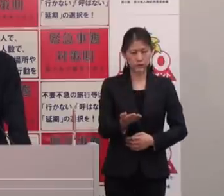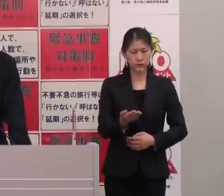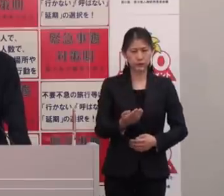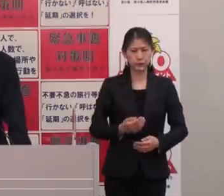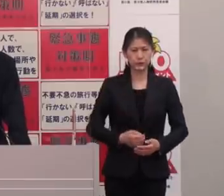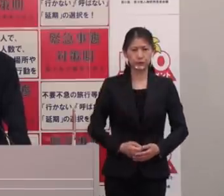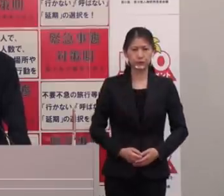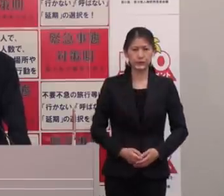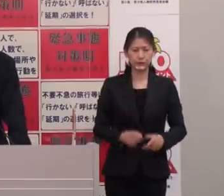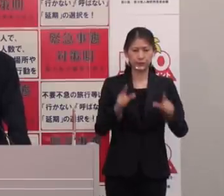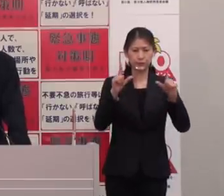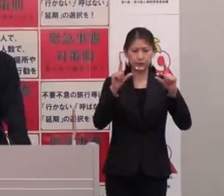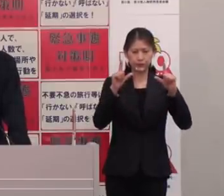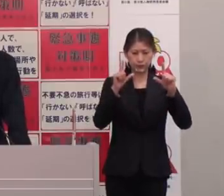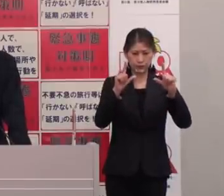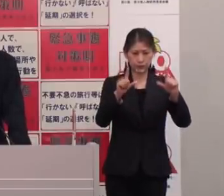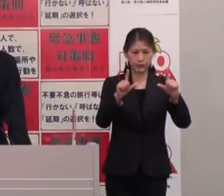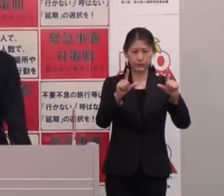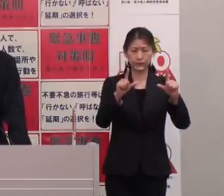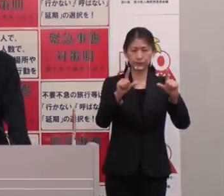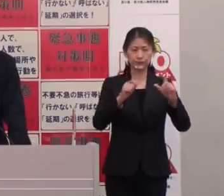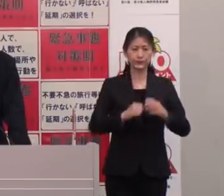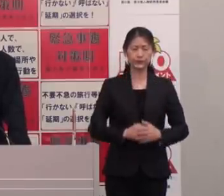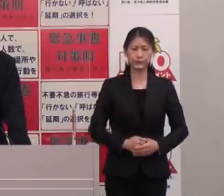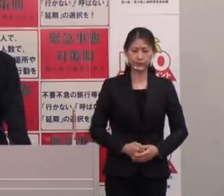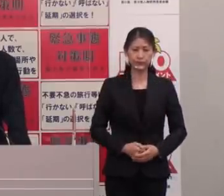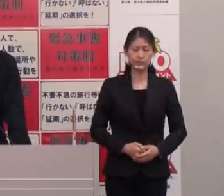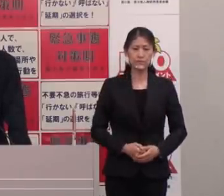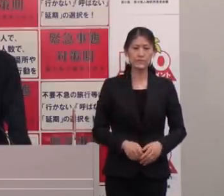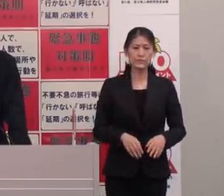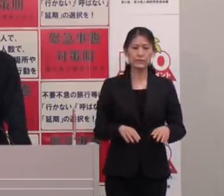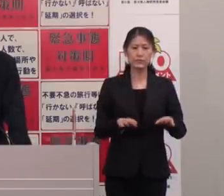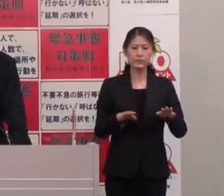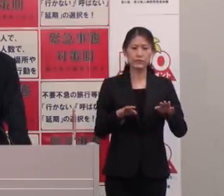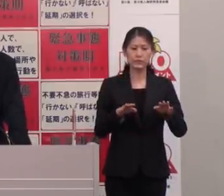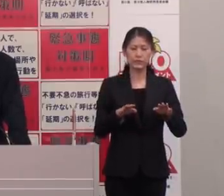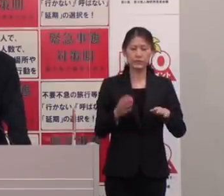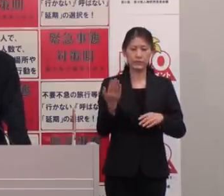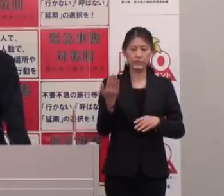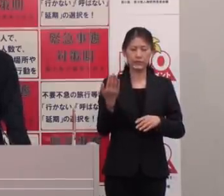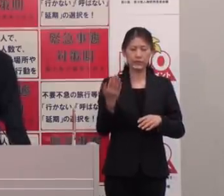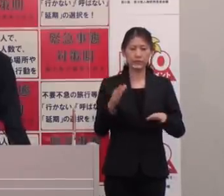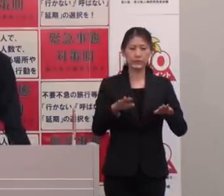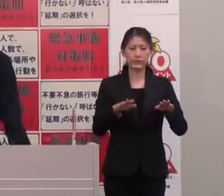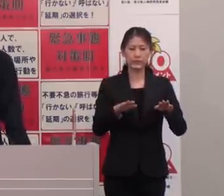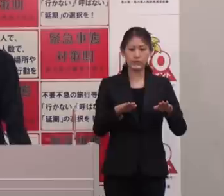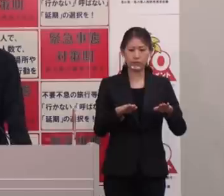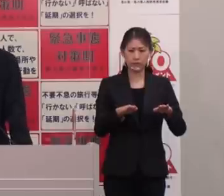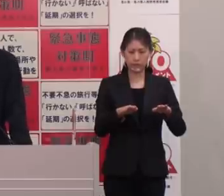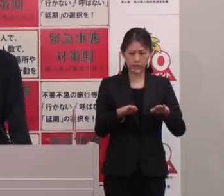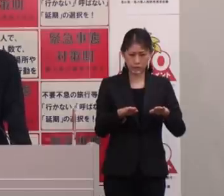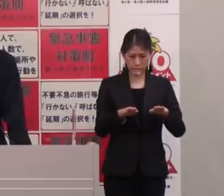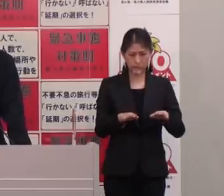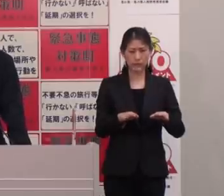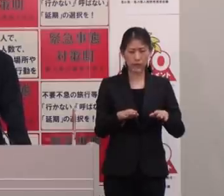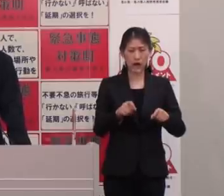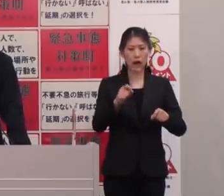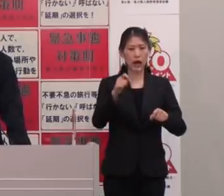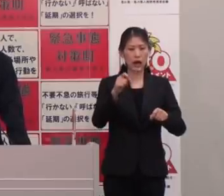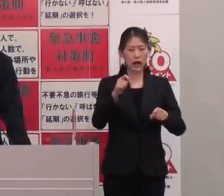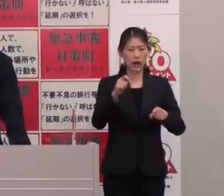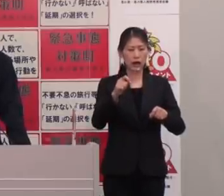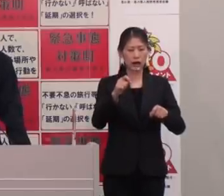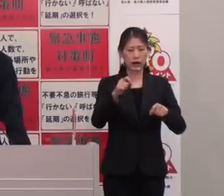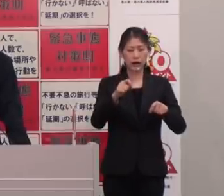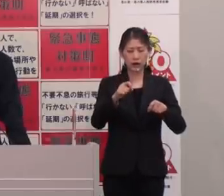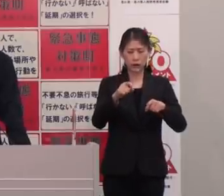中の人数がですね、逆に先ほど申し上げたような定員なりですね、あるいは隊員によ